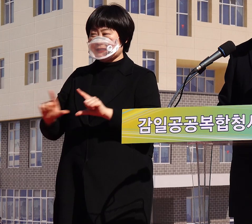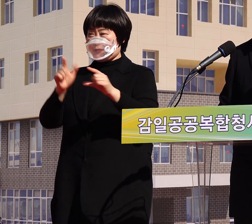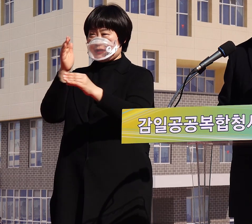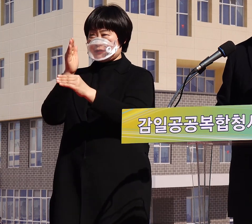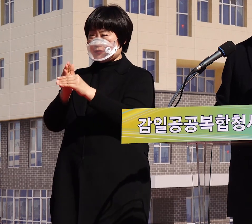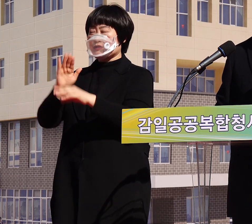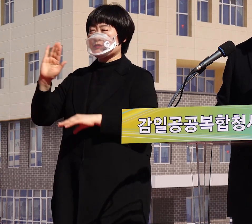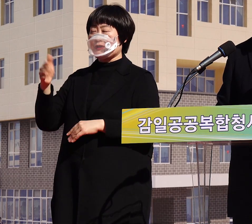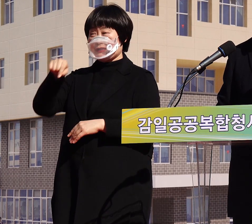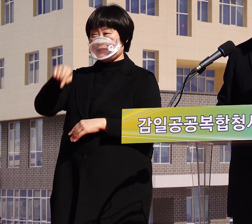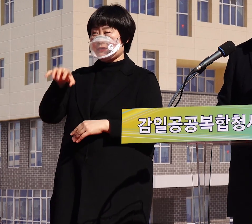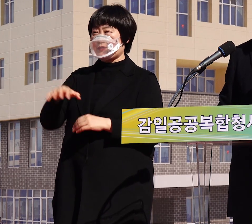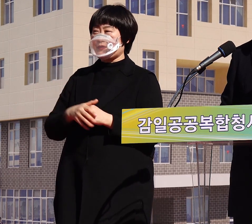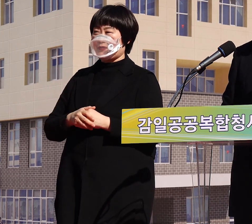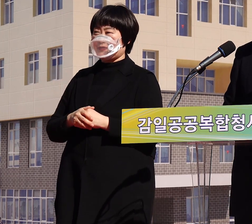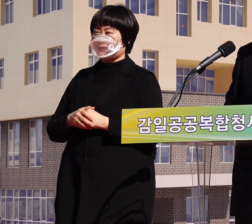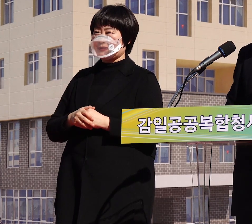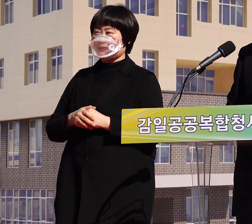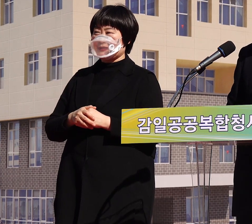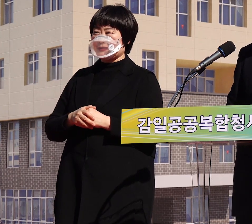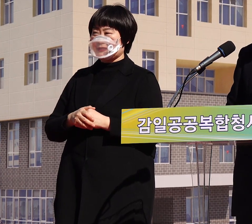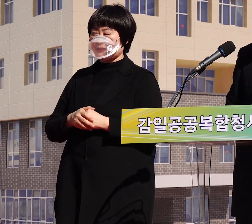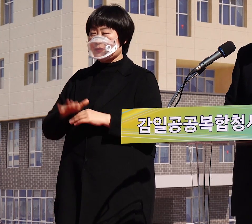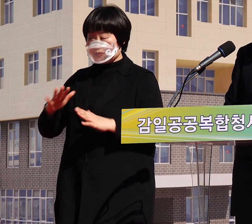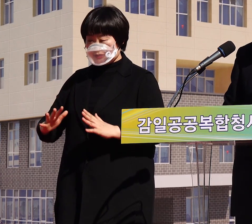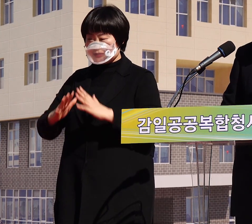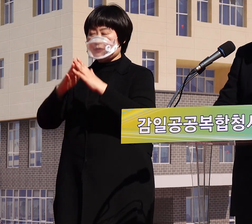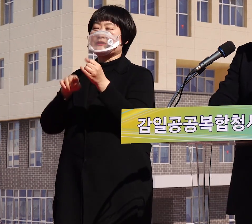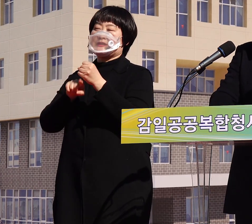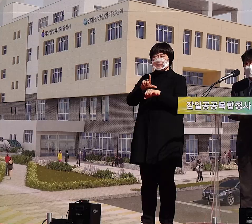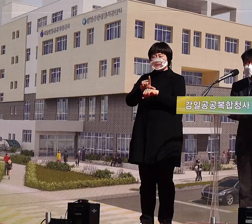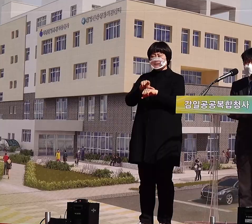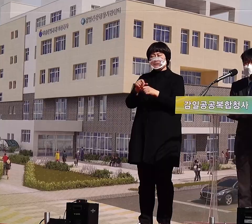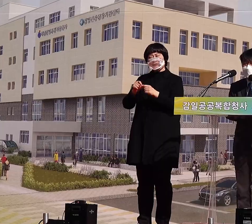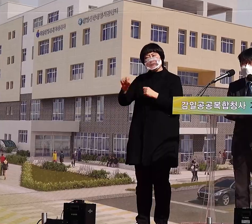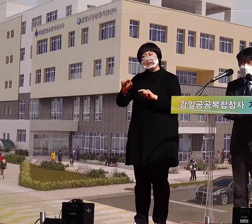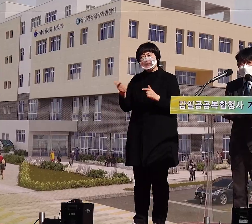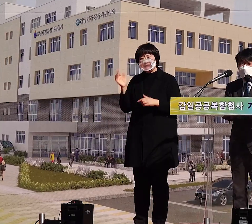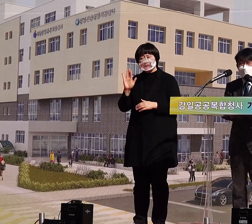이 세 가지 의미가 공공복합청사의 기공식이라고 저는 생각합니다.